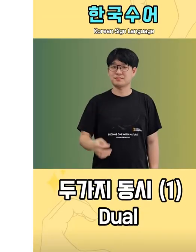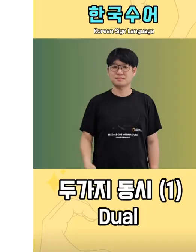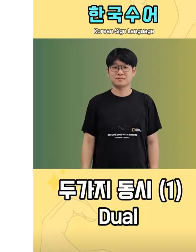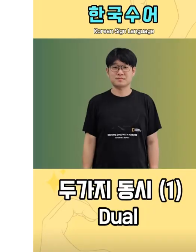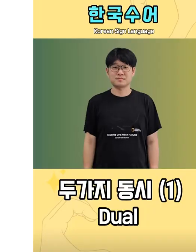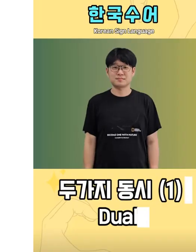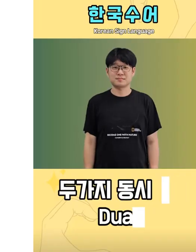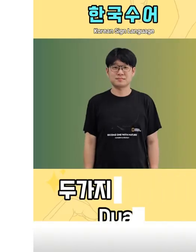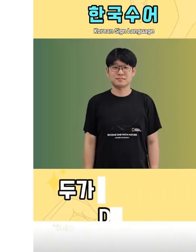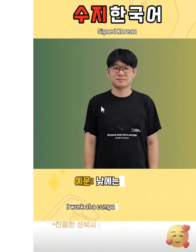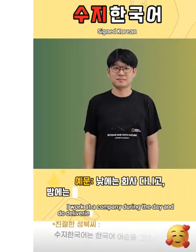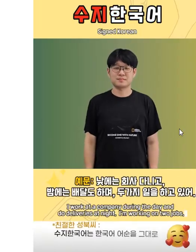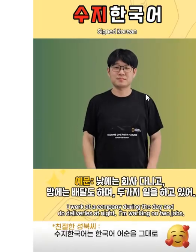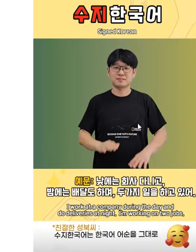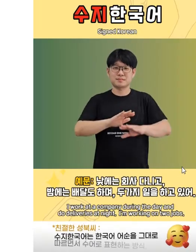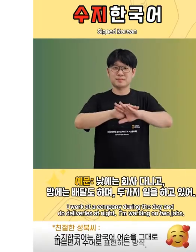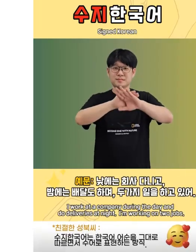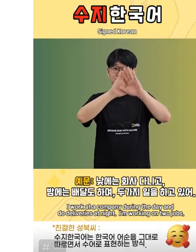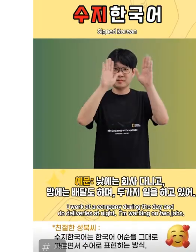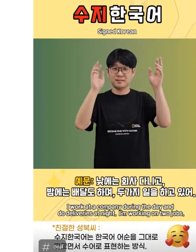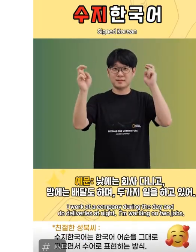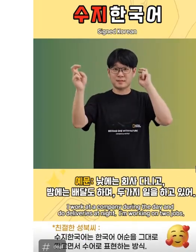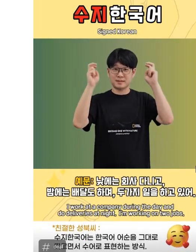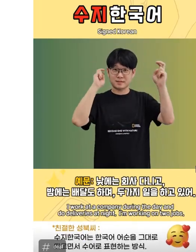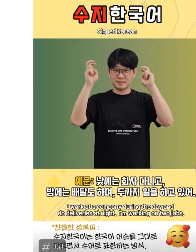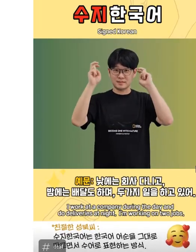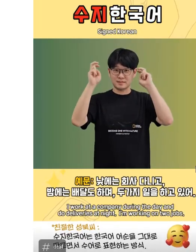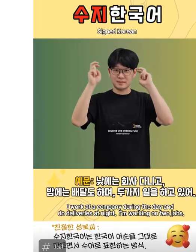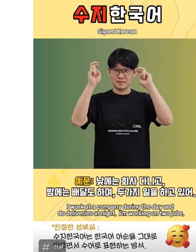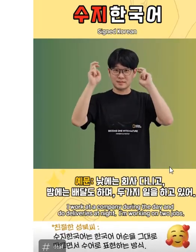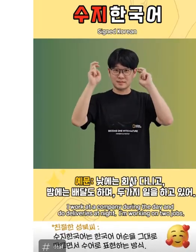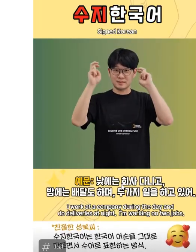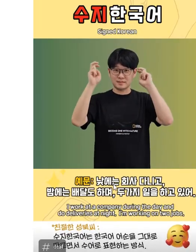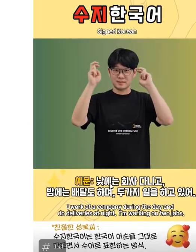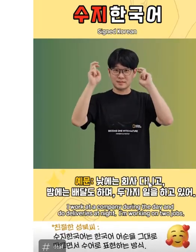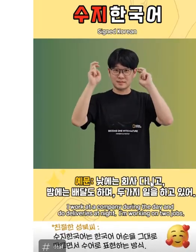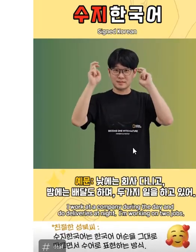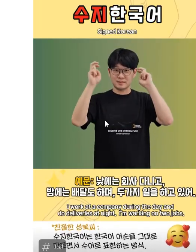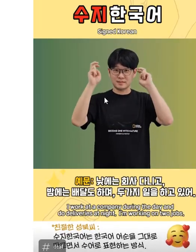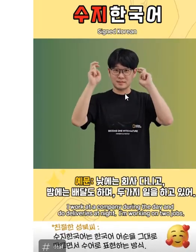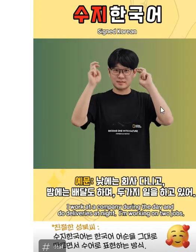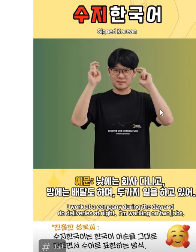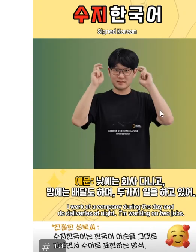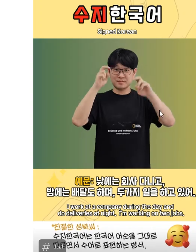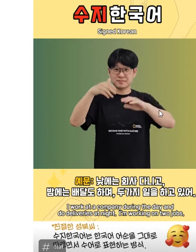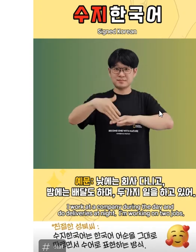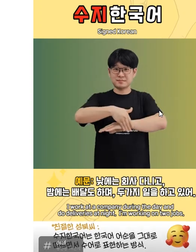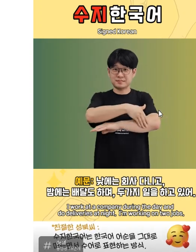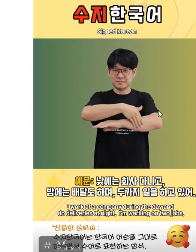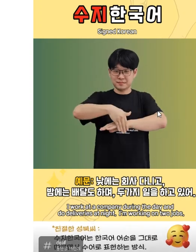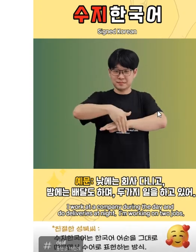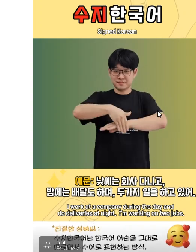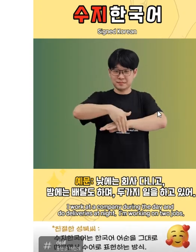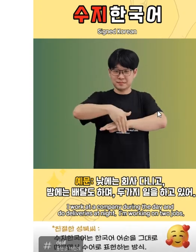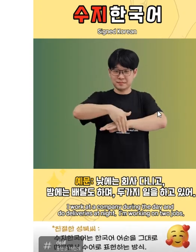네, 두 가지 동시. 이것도 많이 이중언어 교육할 때 많이 쓰죠. 낮에는 회사 다니고, 그죠? 낮에 회사